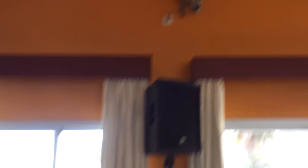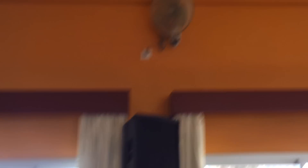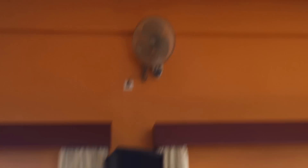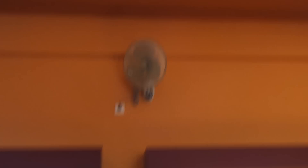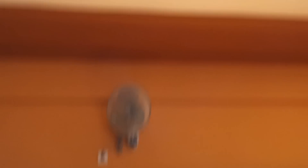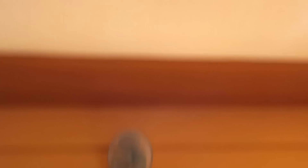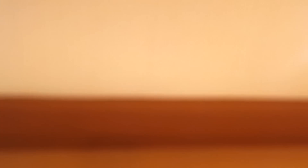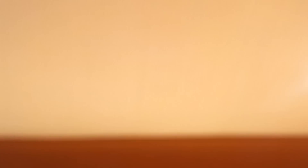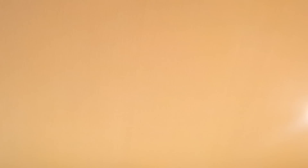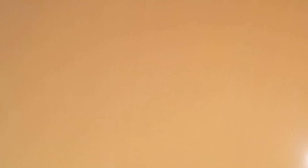amor